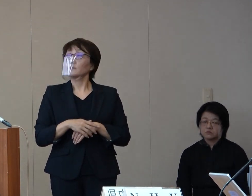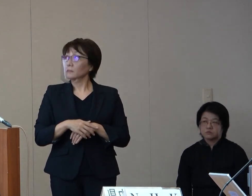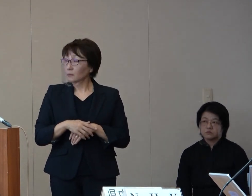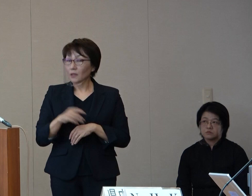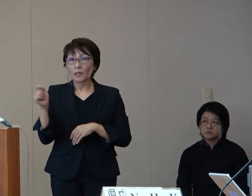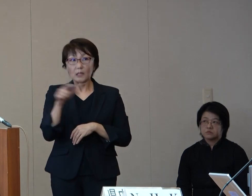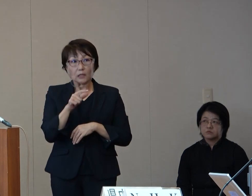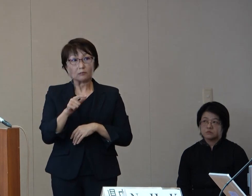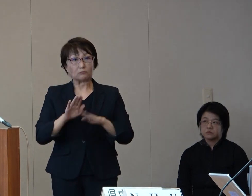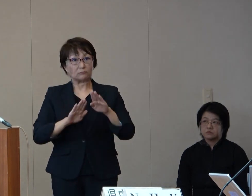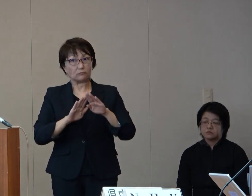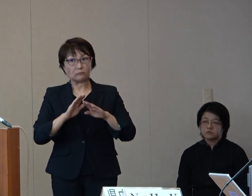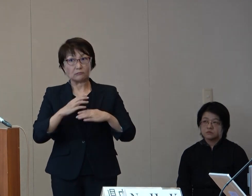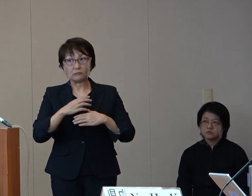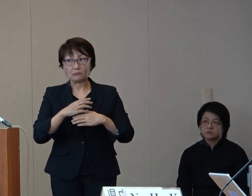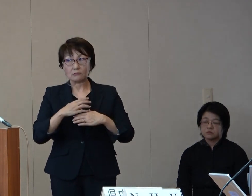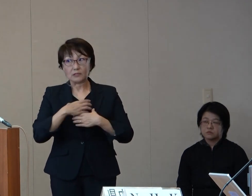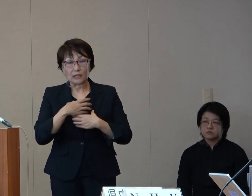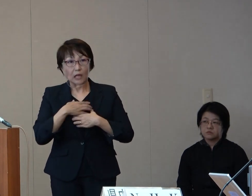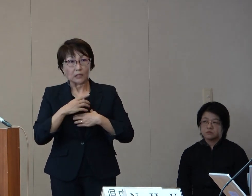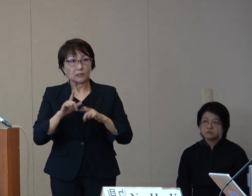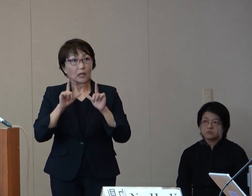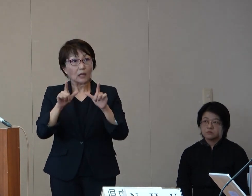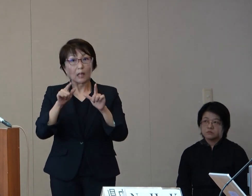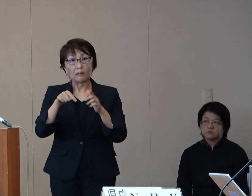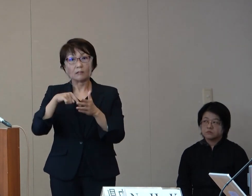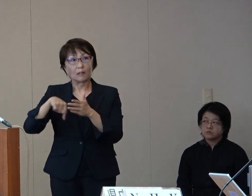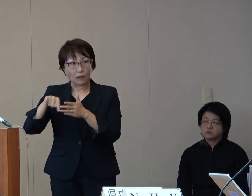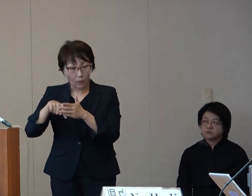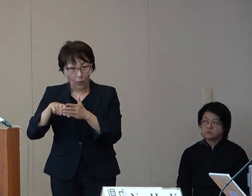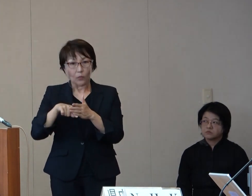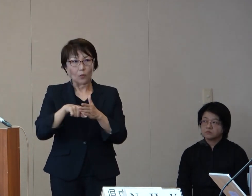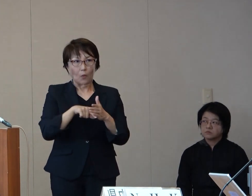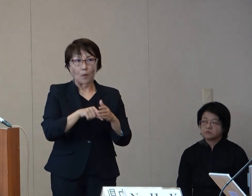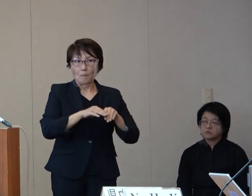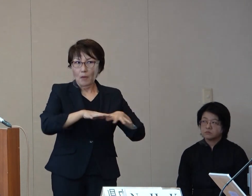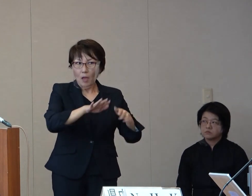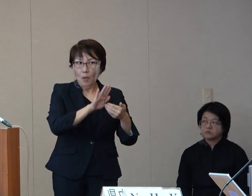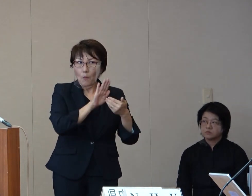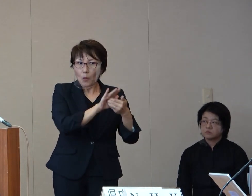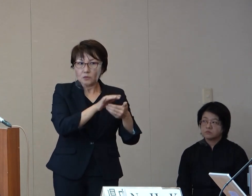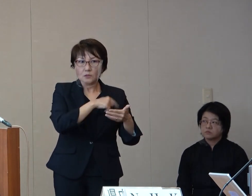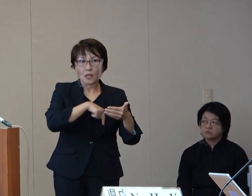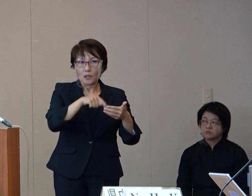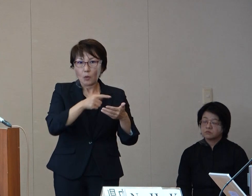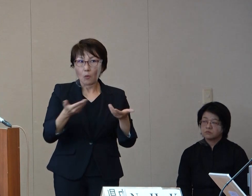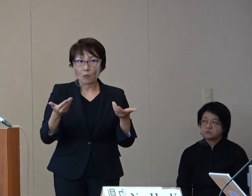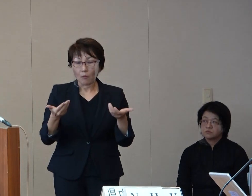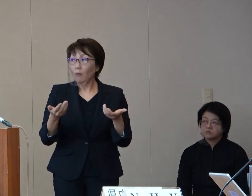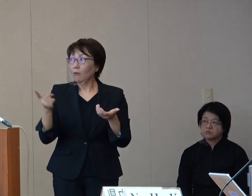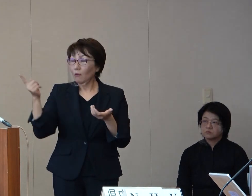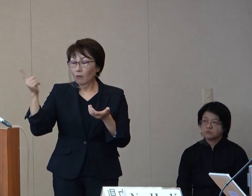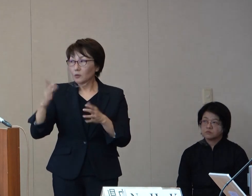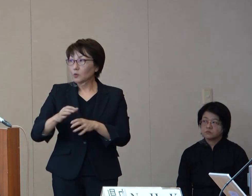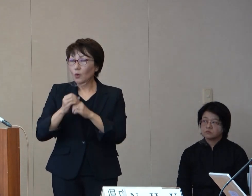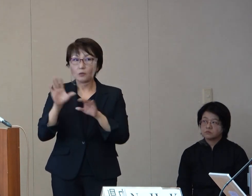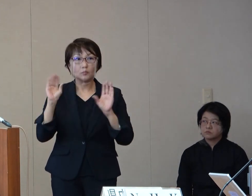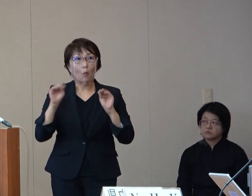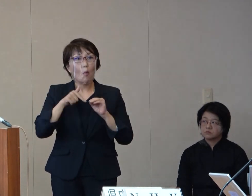それはキビ膳1000円と前膨潤ついては違いを考慮僑報網説明お金